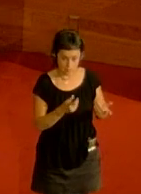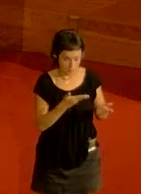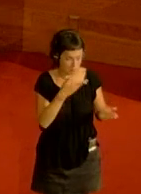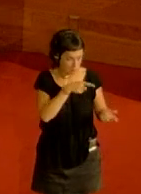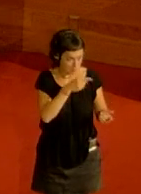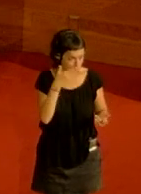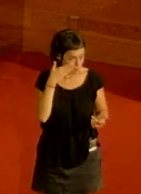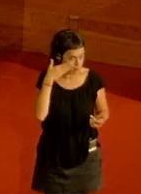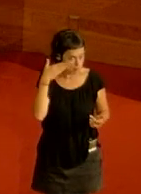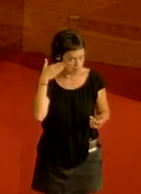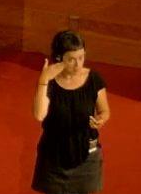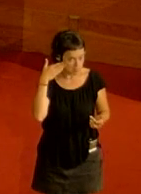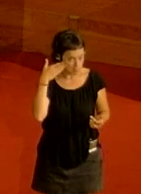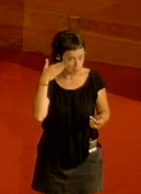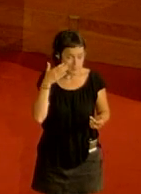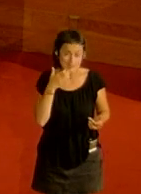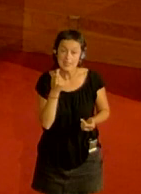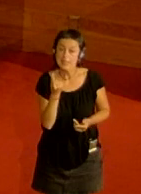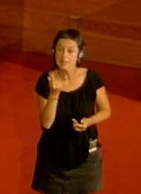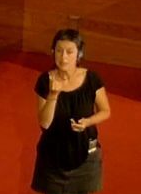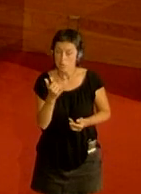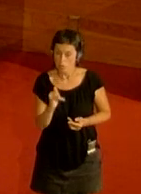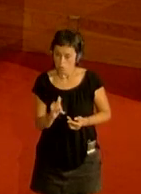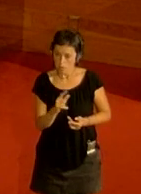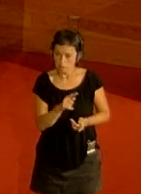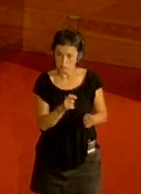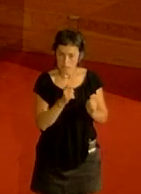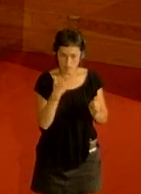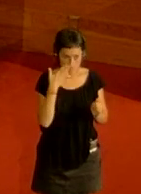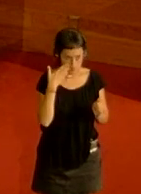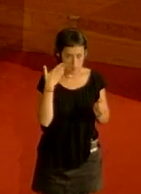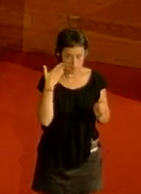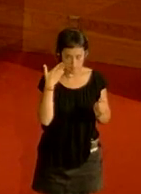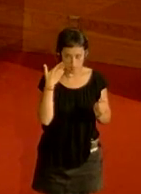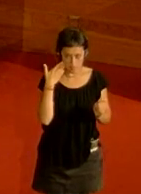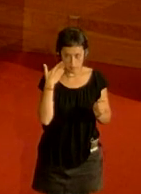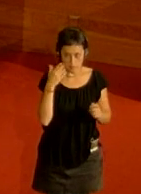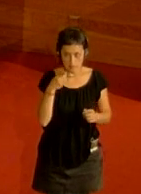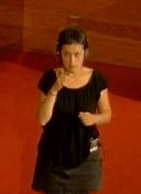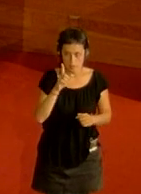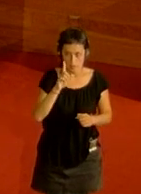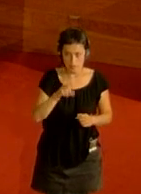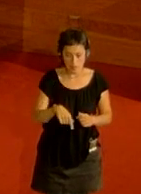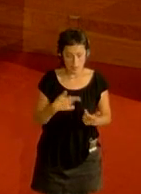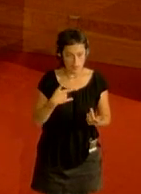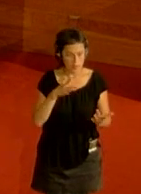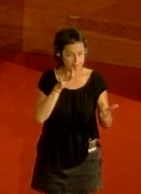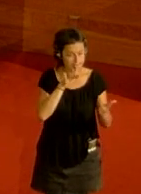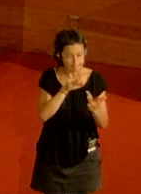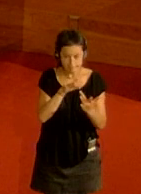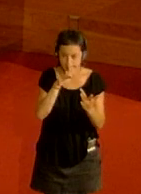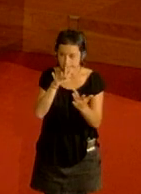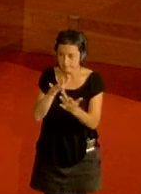da tener dinero eh es un privilegio que se materializa también en que esa interlocución es una